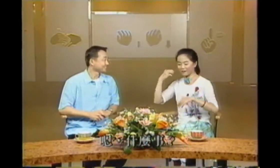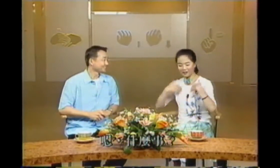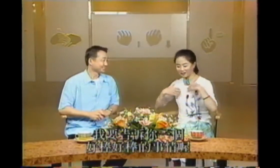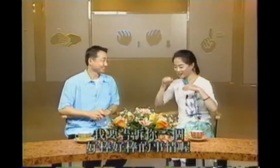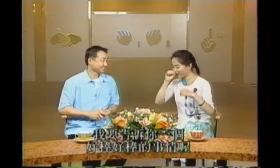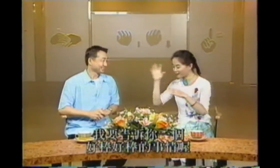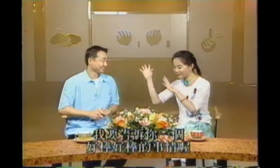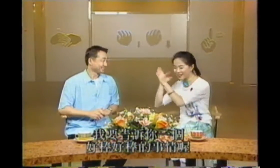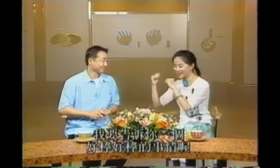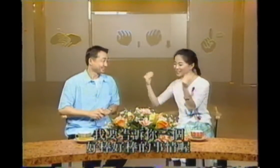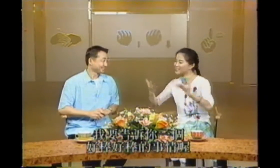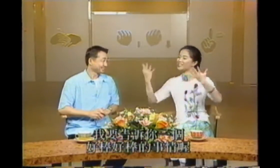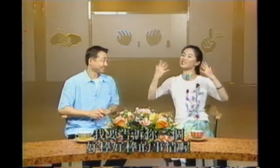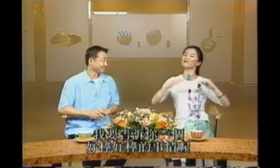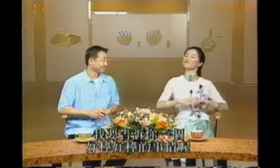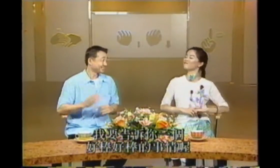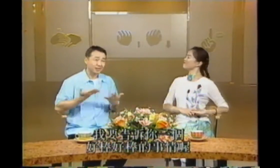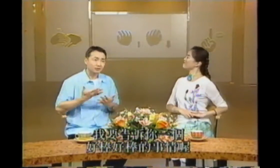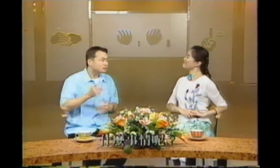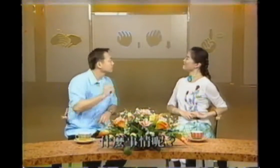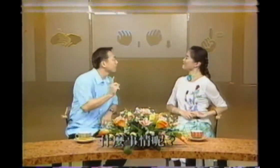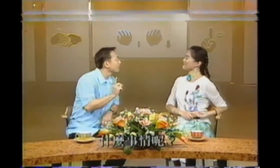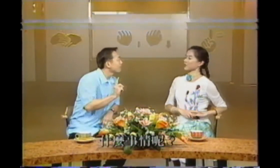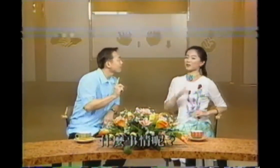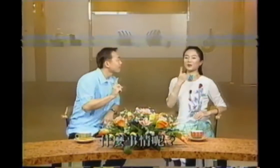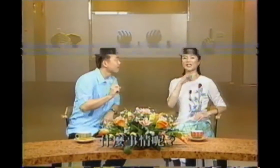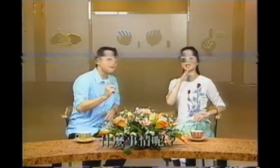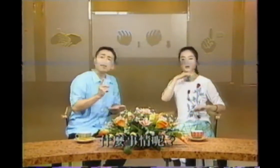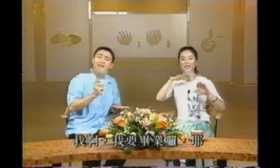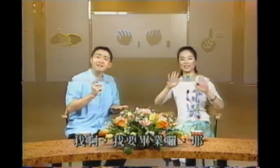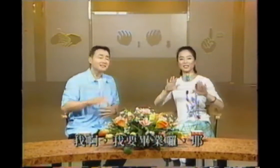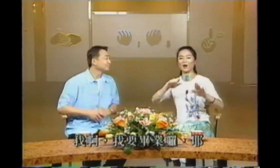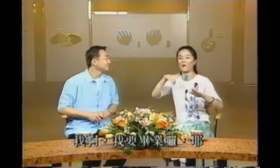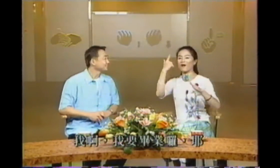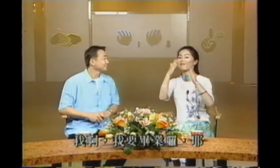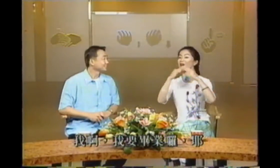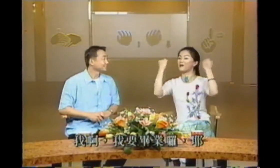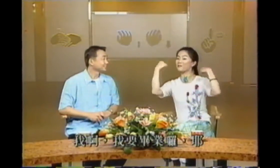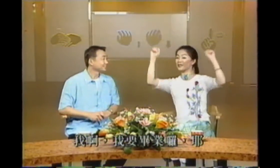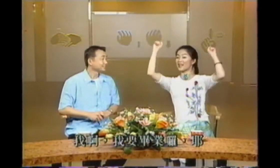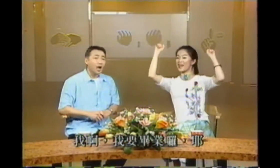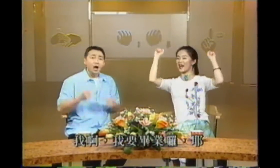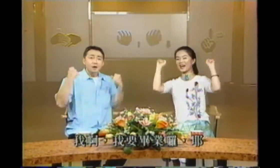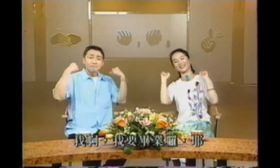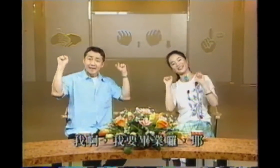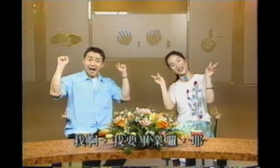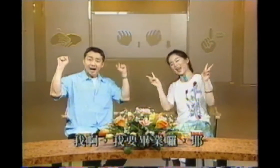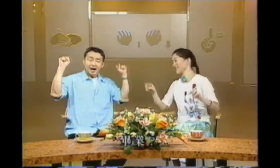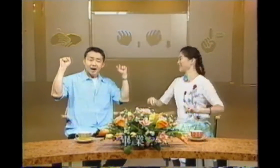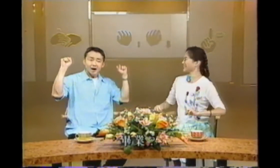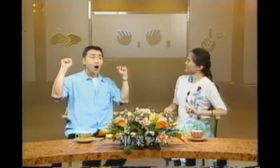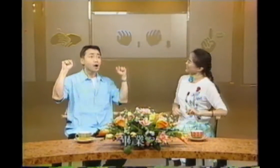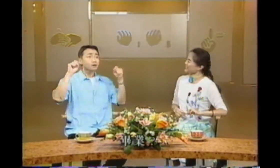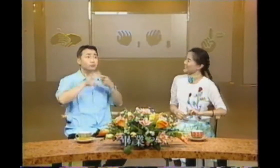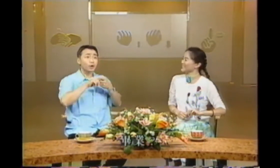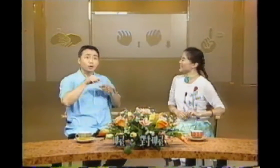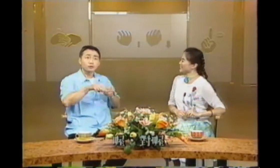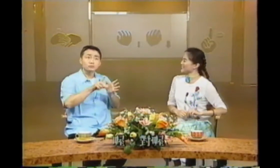你一个好棒好棒的事情哦。 什么事情呢？ 我要毕业了。 毕业？对